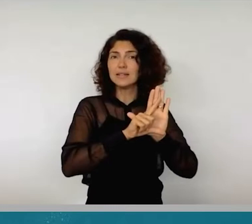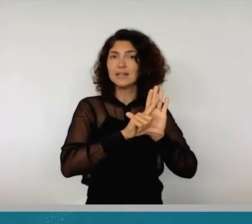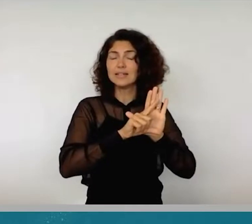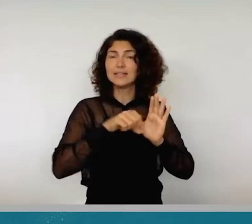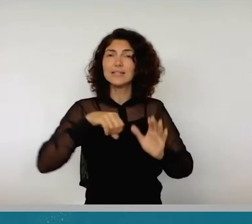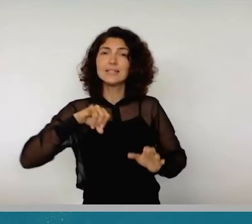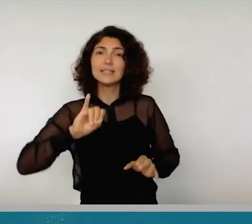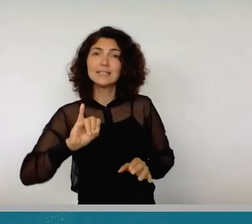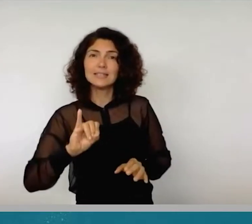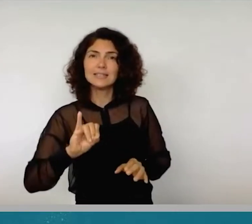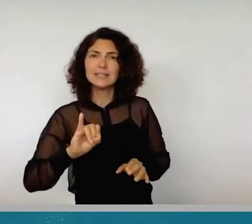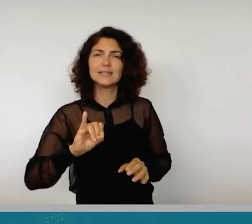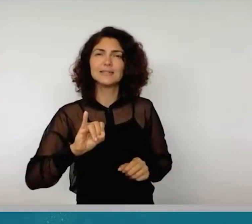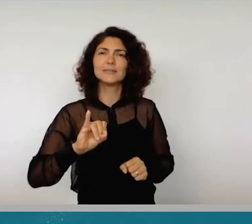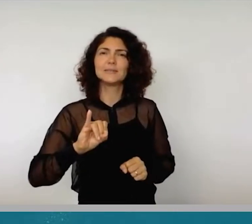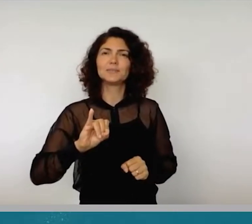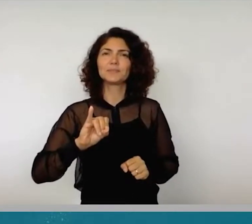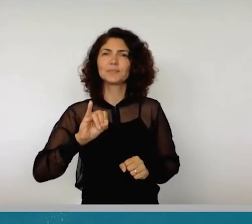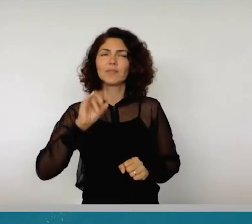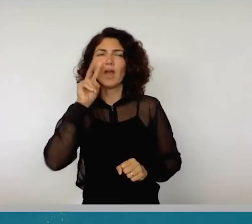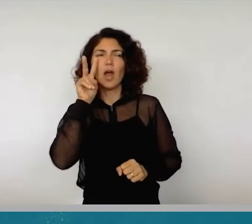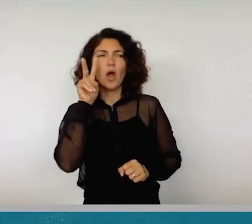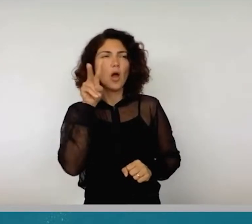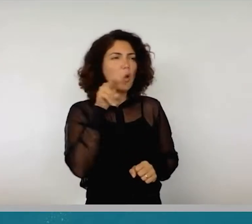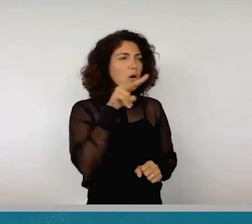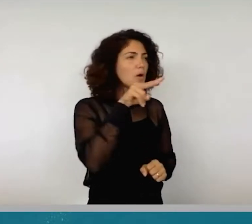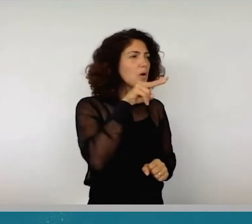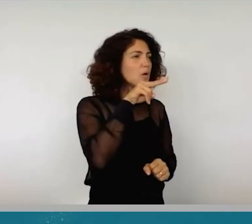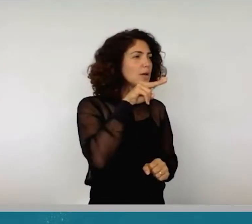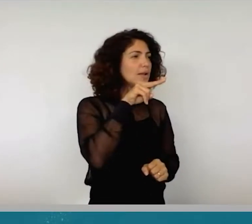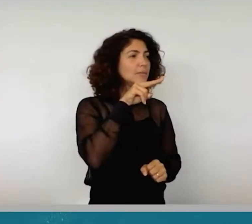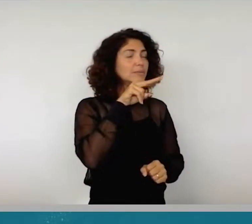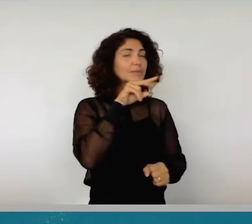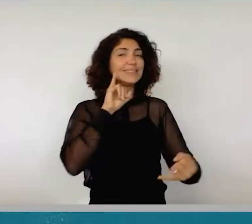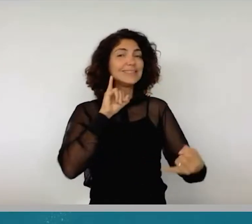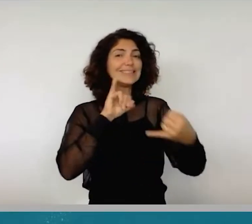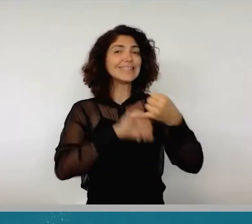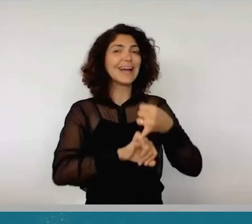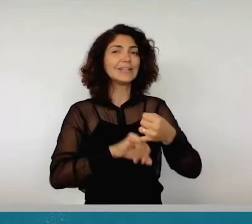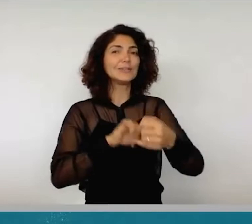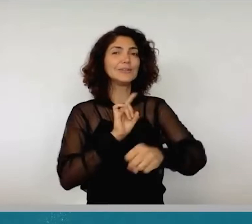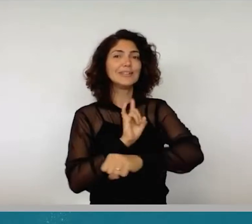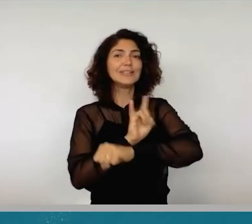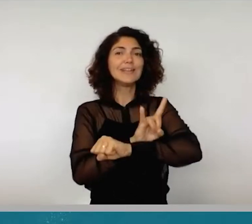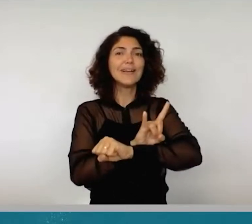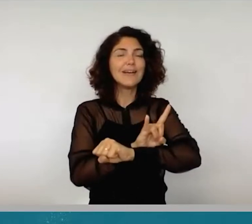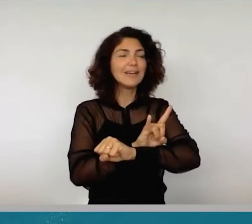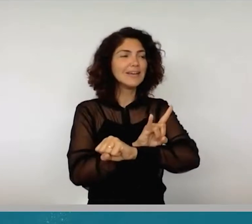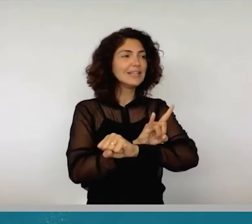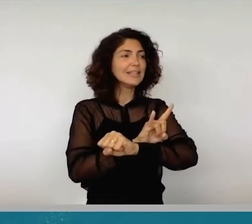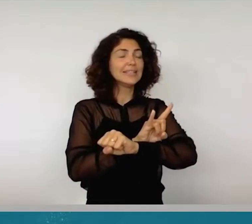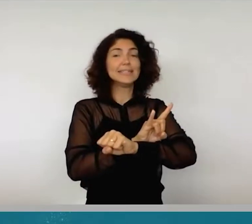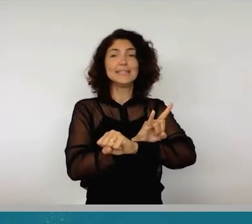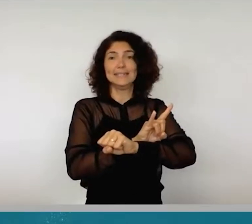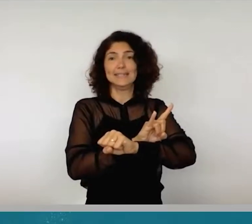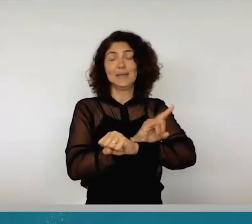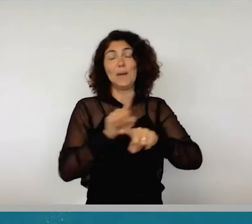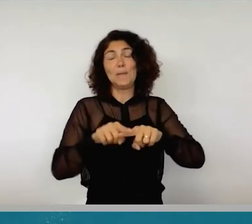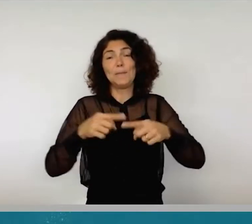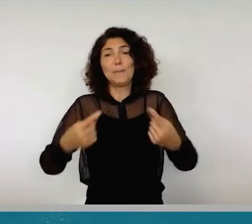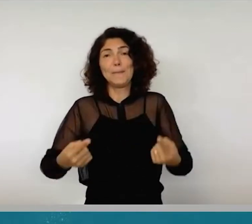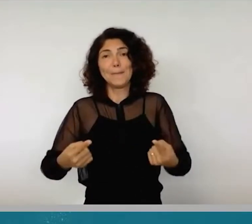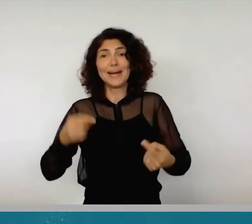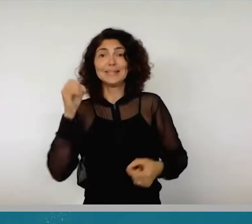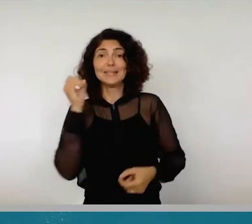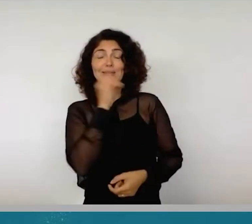Então, a nova lei se tornou muito mais rigorosa. Portanto, queridos irmãos, se